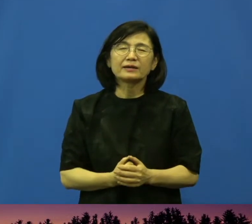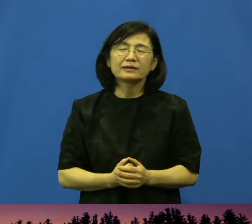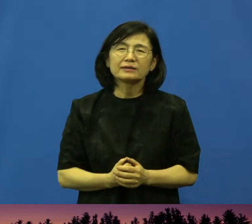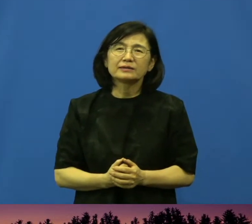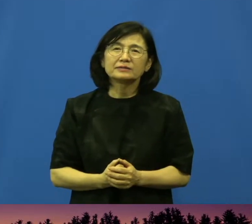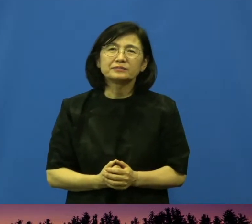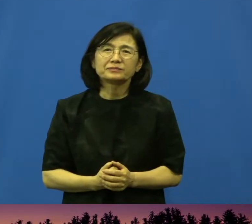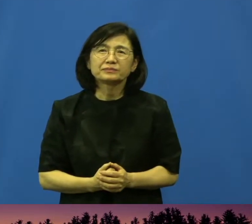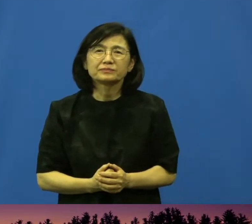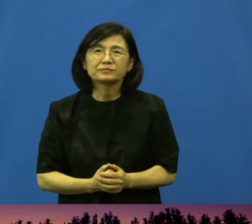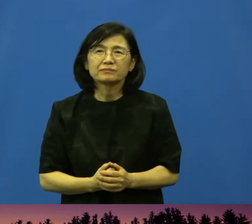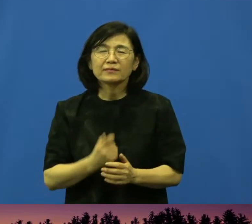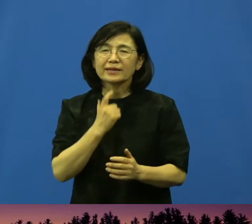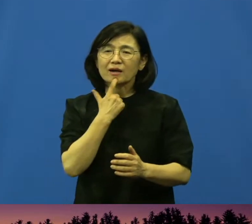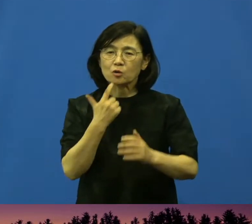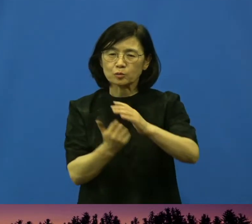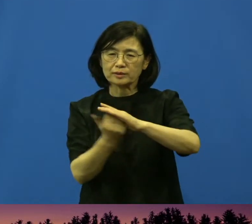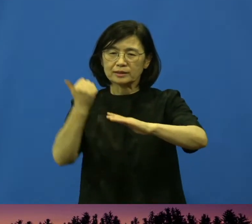그 모든